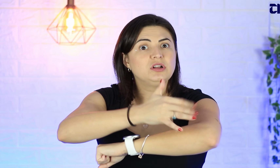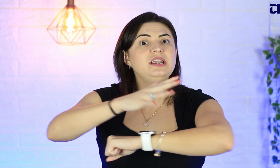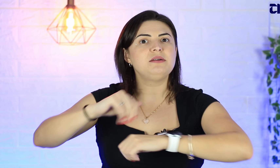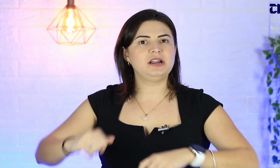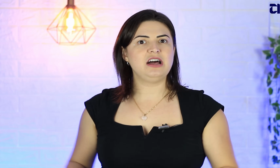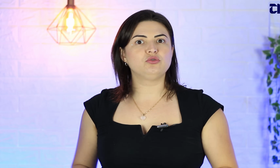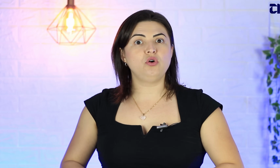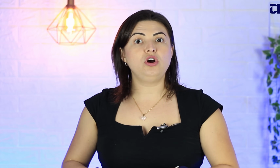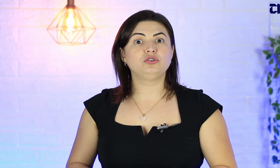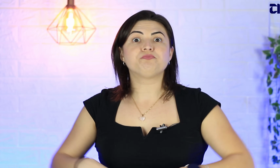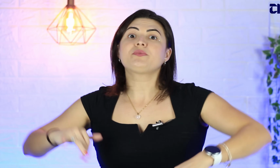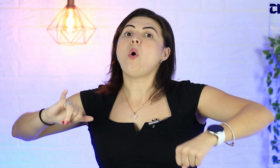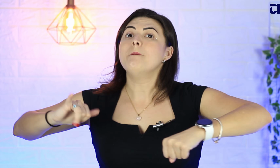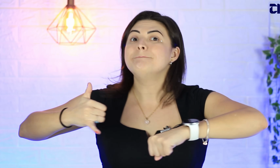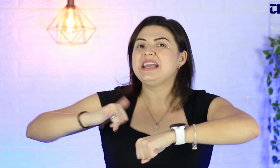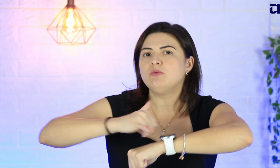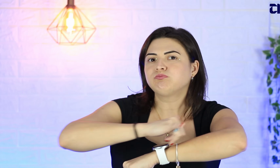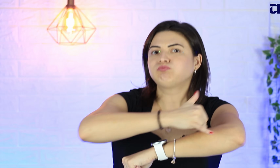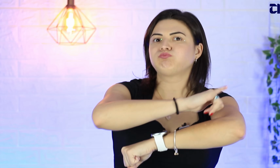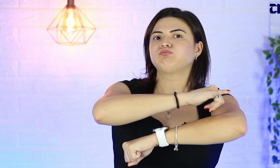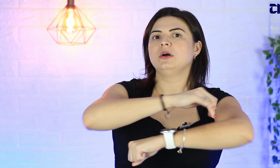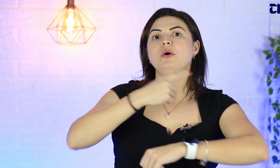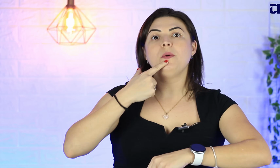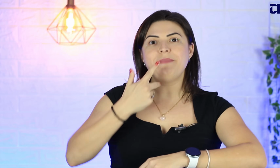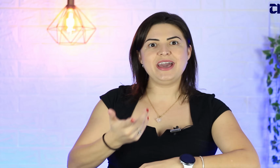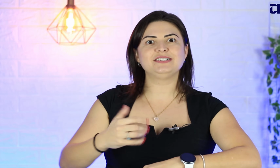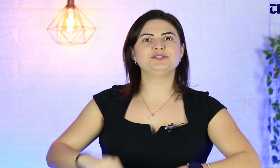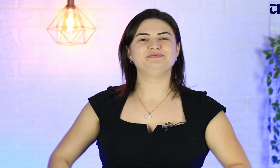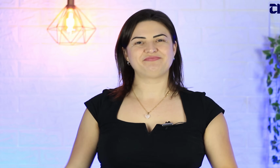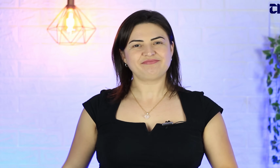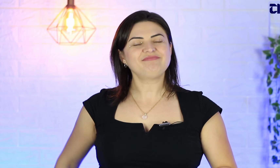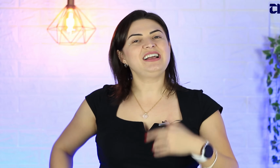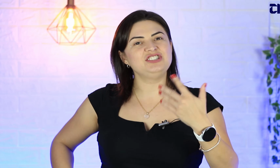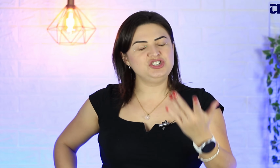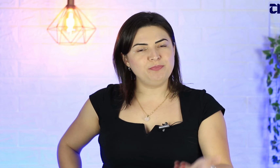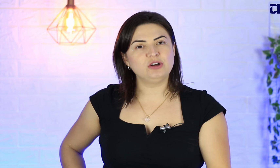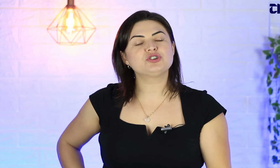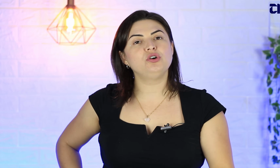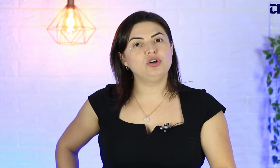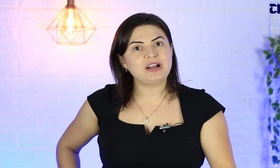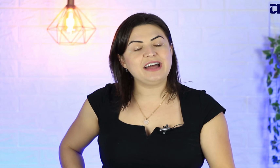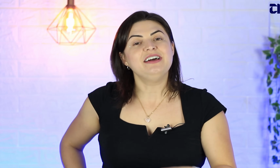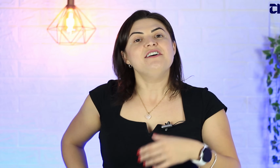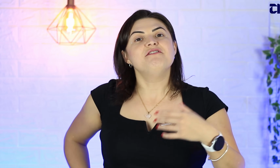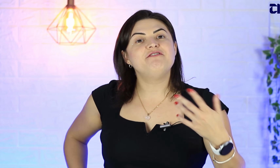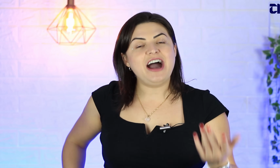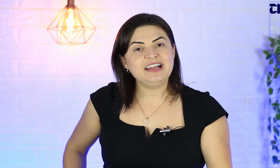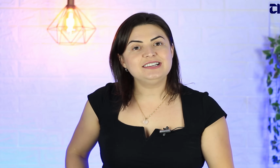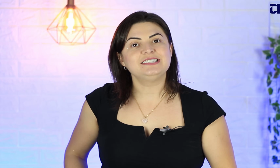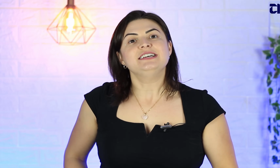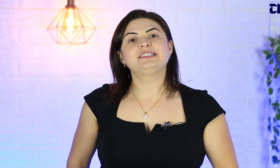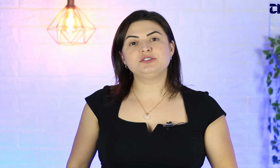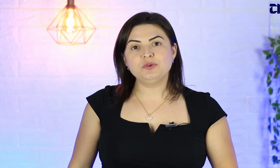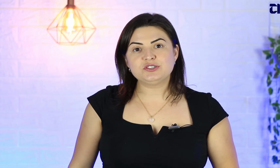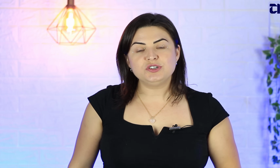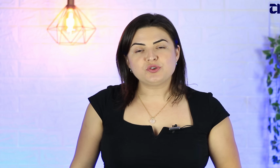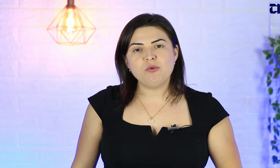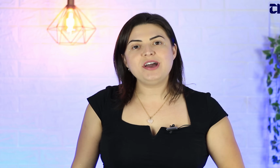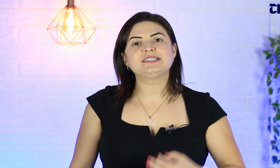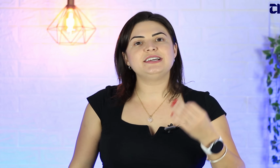Lembra lá do gordo? O peso. A gente pode colocar várias situações como essa.